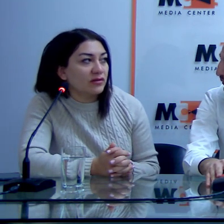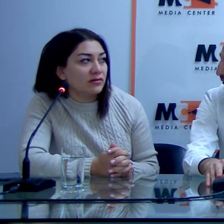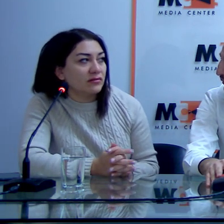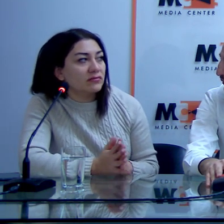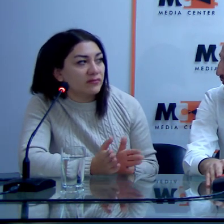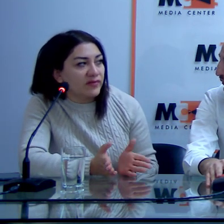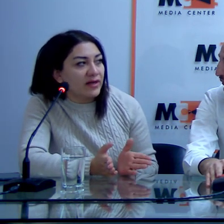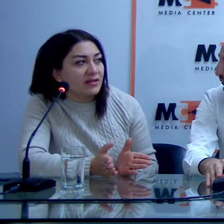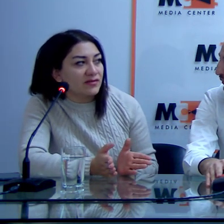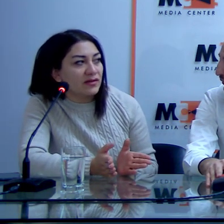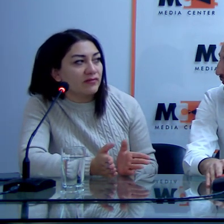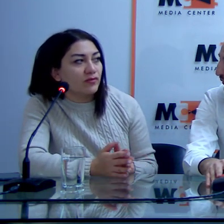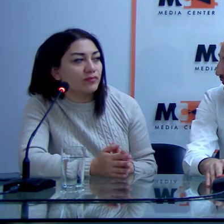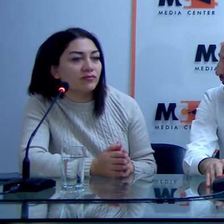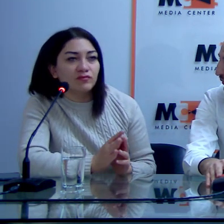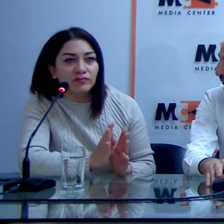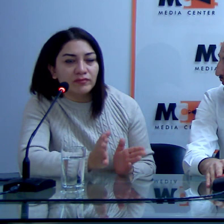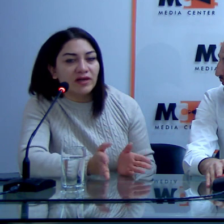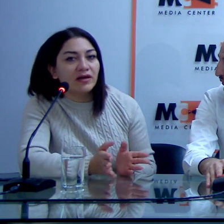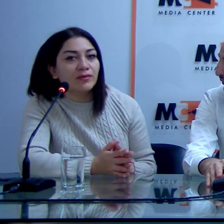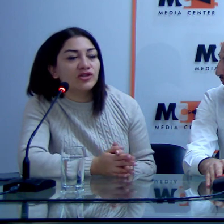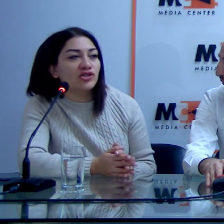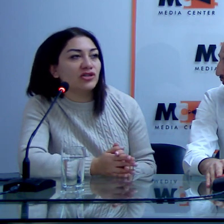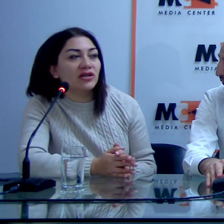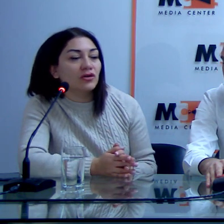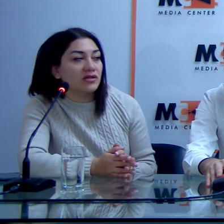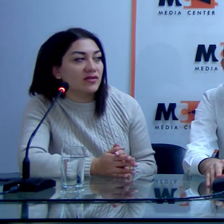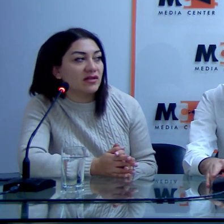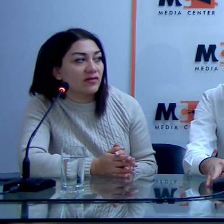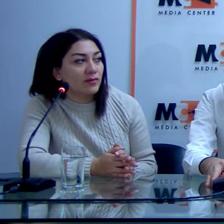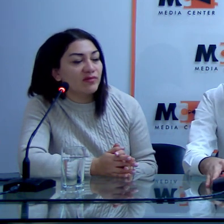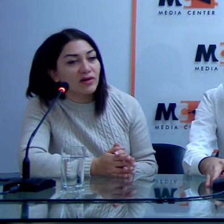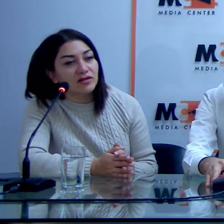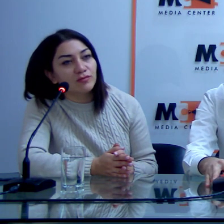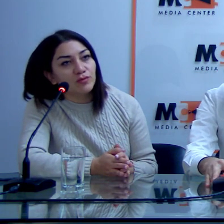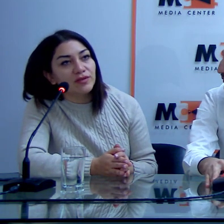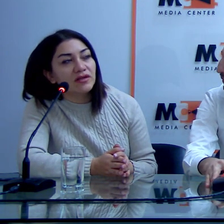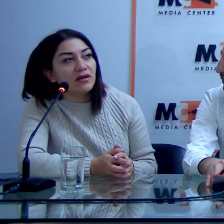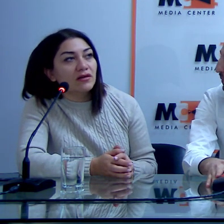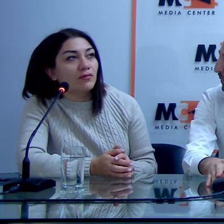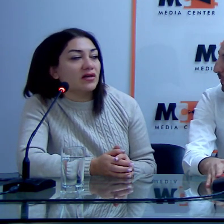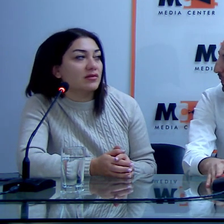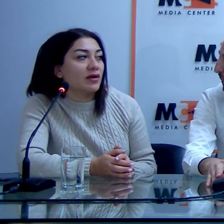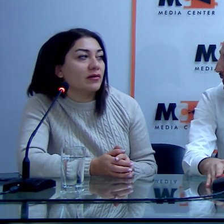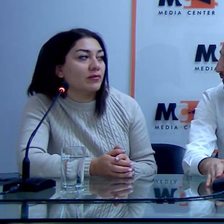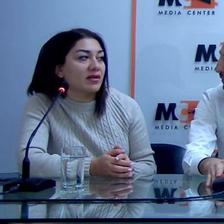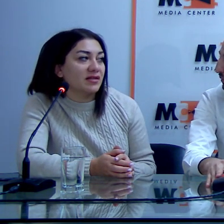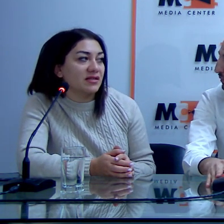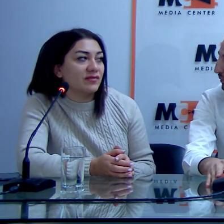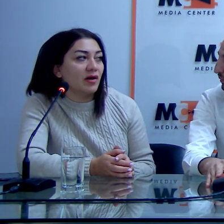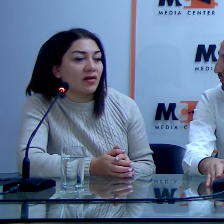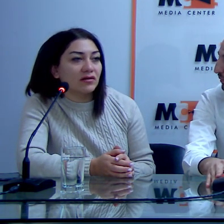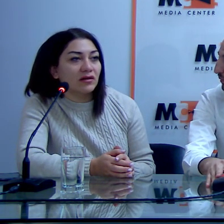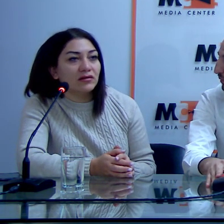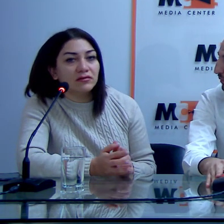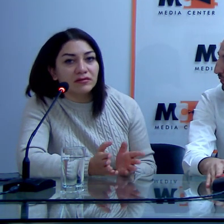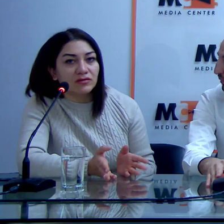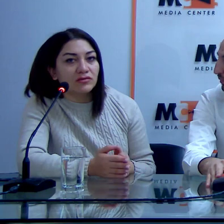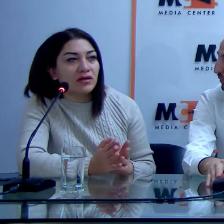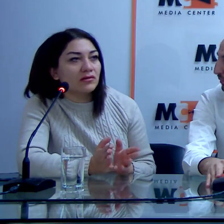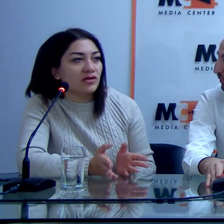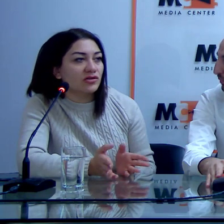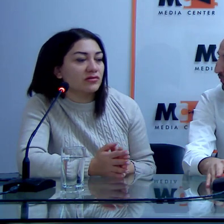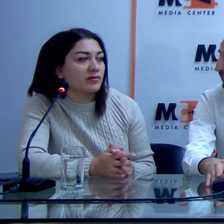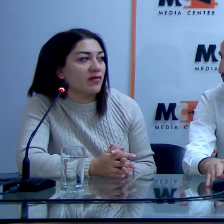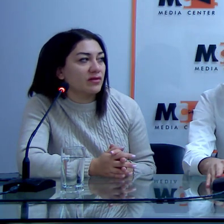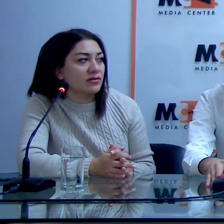ապակենտրոնացումը վերածվի, որ միայն ամեն ինչ չլինի կենտրոնացված Երևանում եւ մարզերում նույնպես մաքսիմալ բարձրացվի մակարդակը